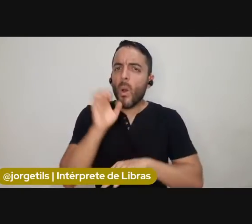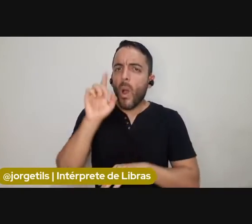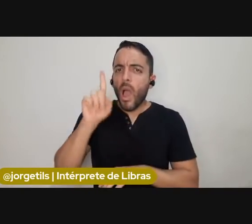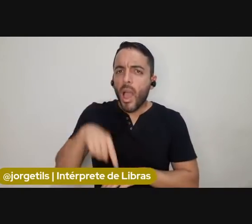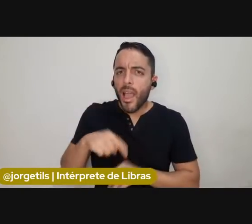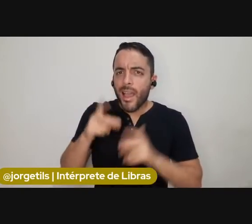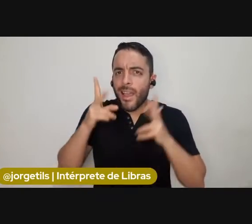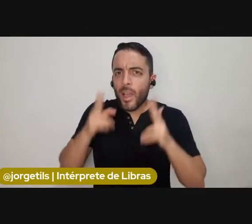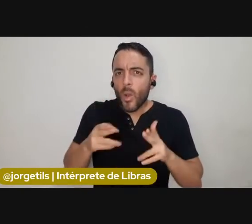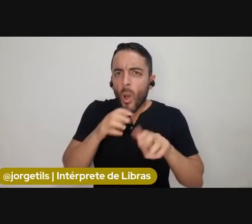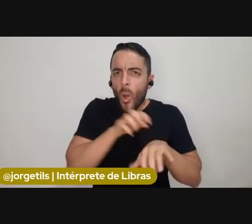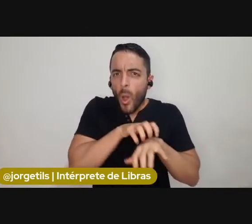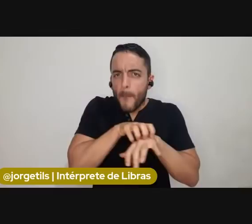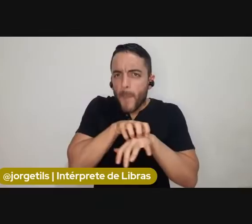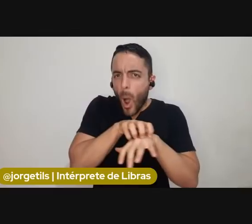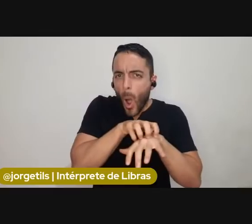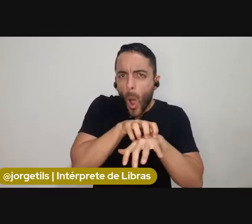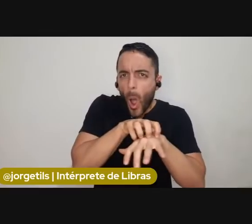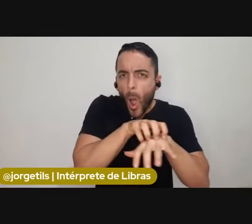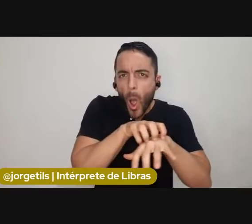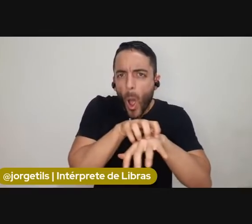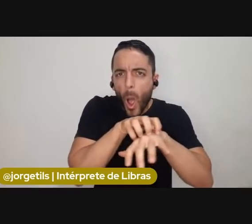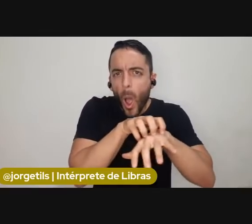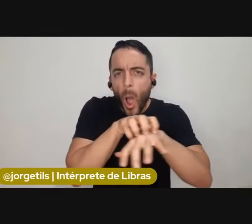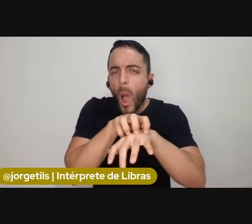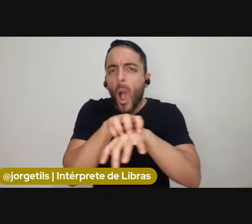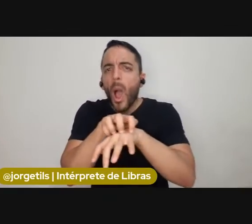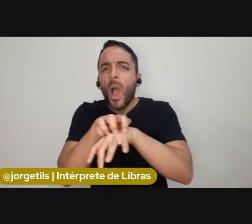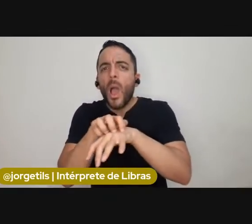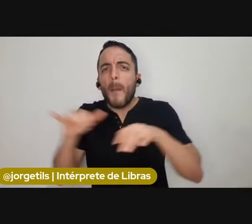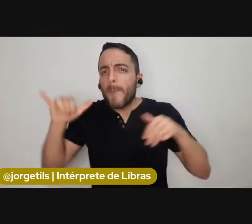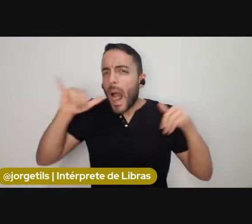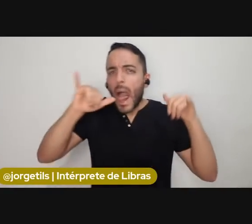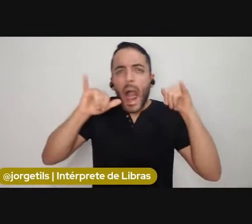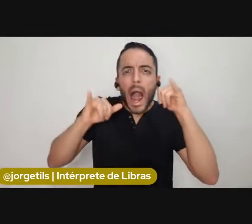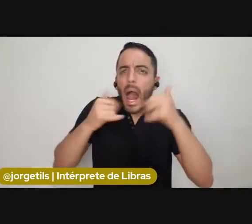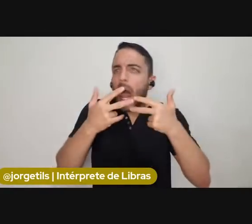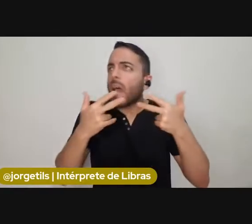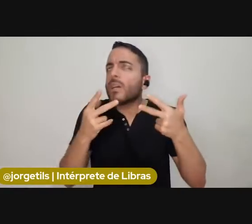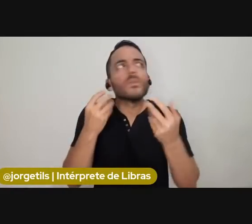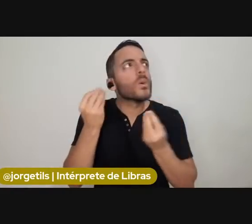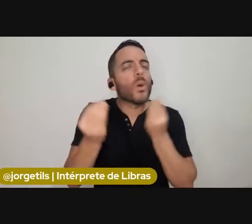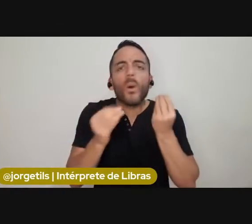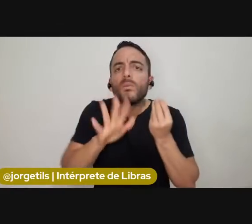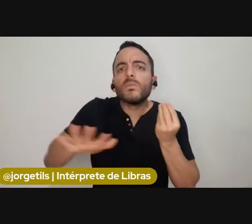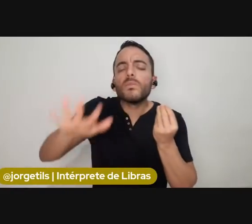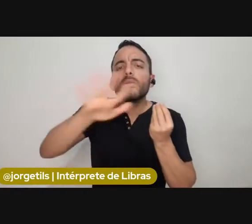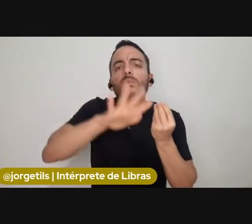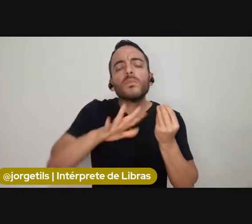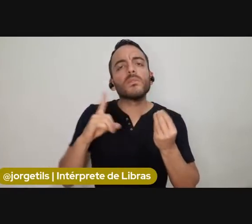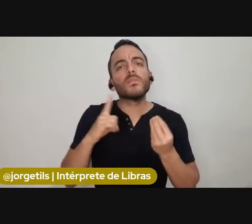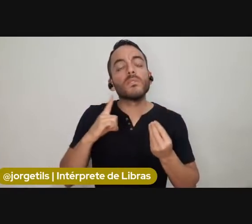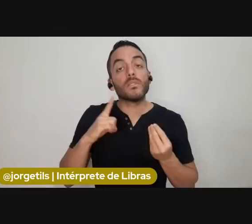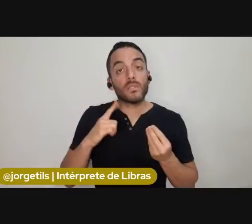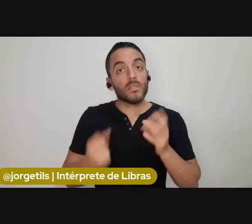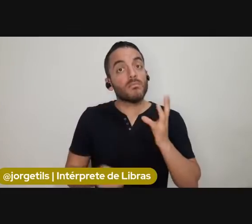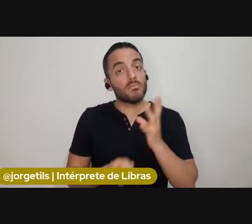os destroyers, e etc., como aquilo tudo vinha a